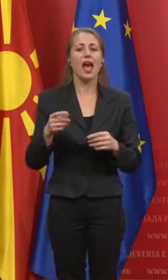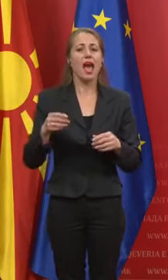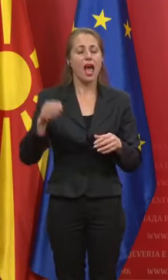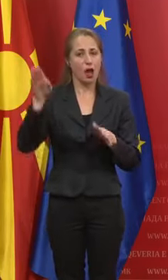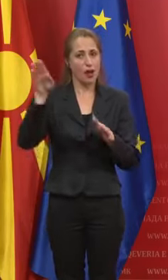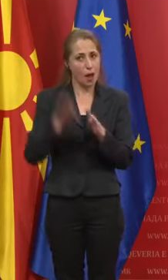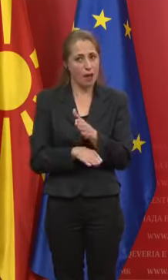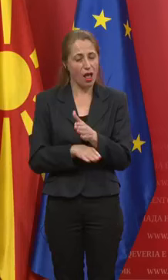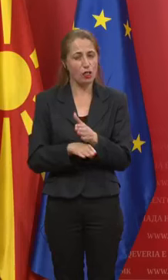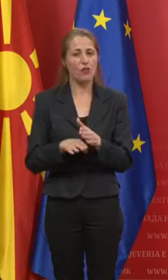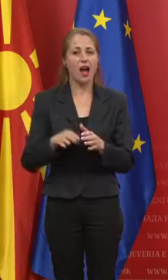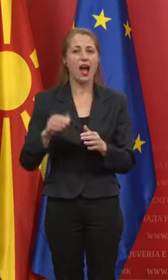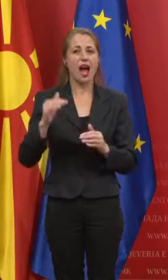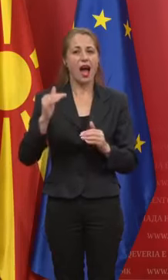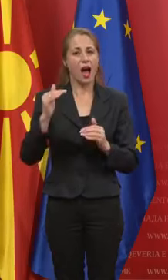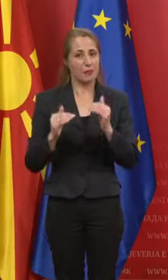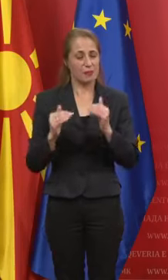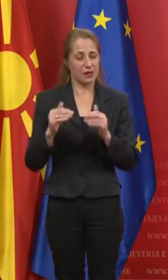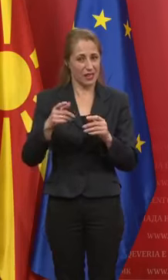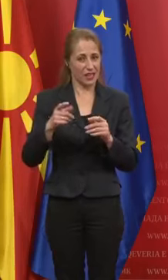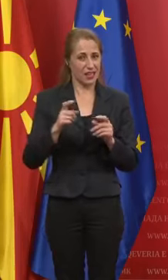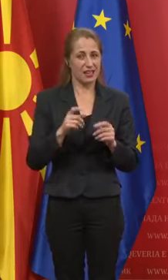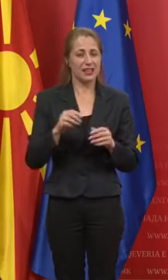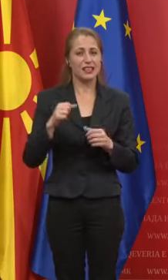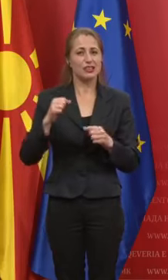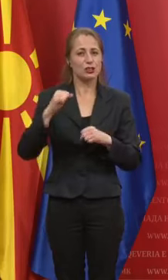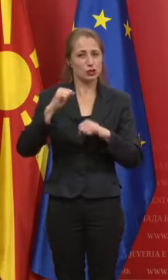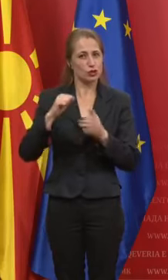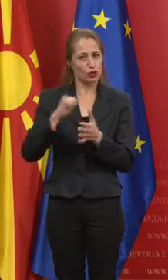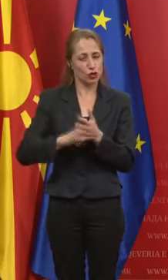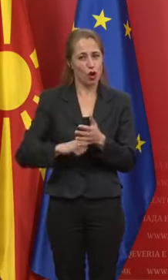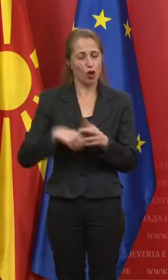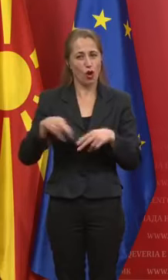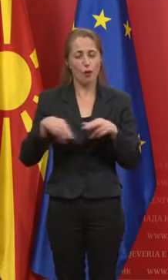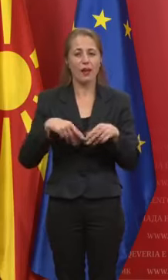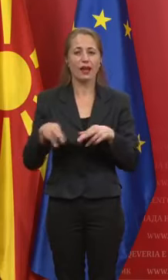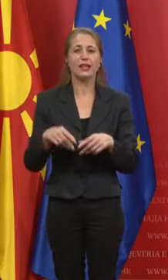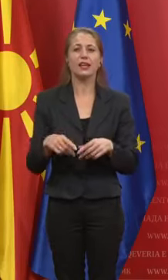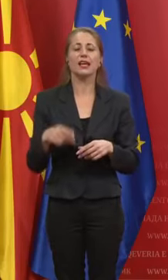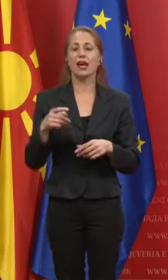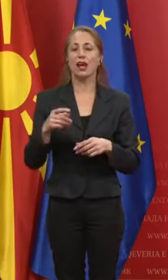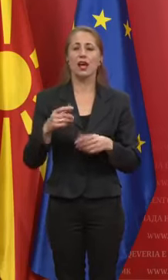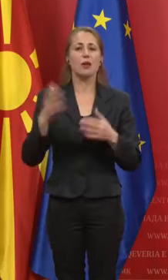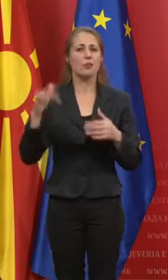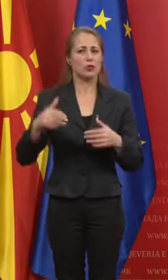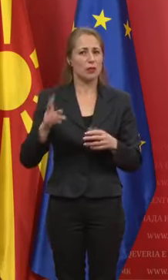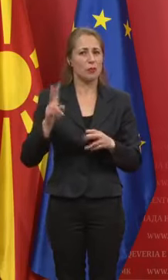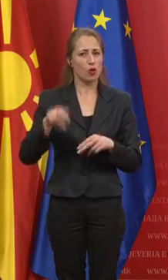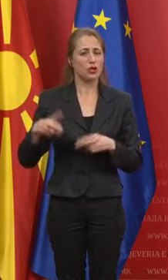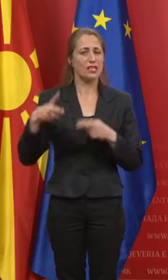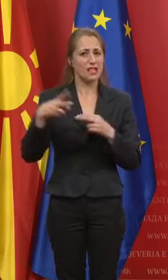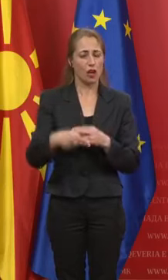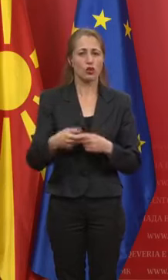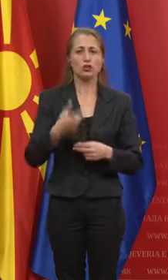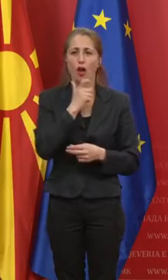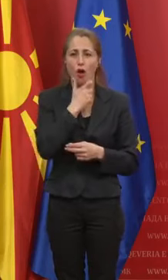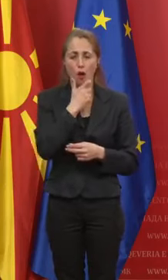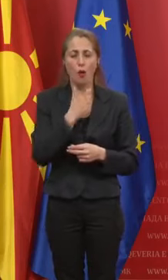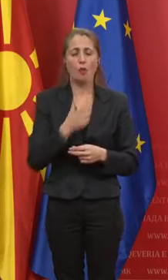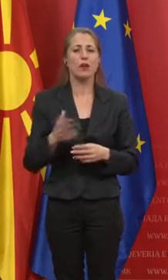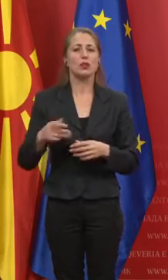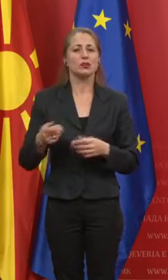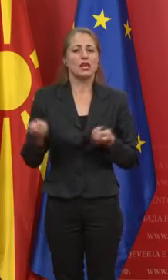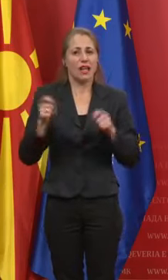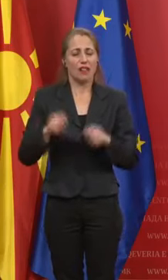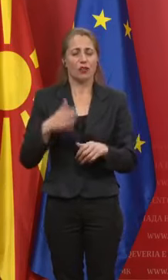на движењето или мерки кои што повторно би ја закочиле економијата и целосно би не затвориле во нашите